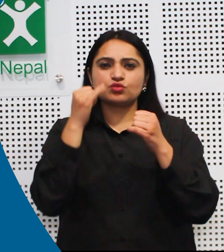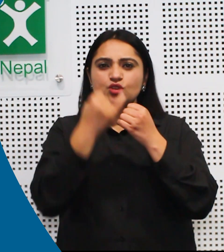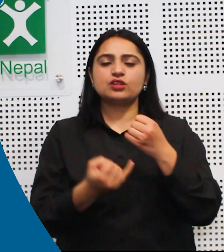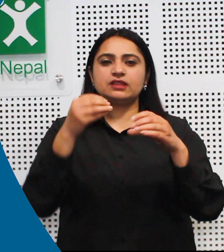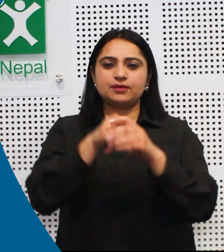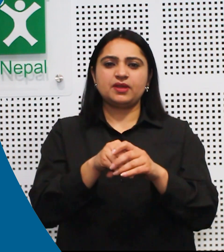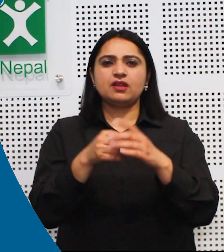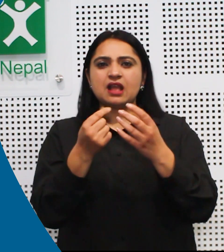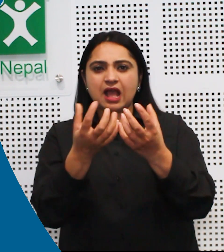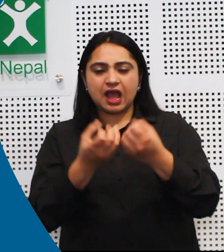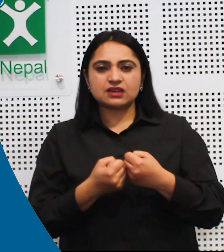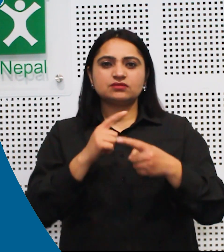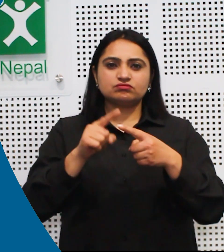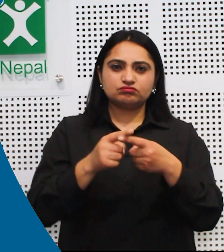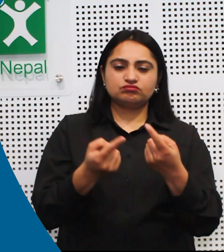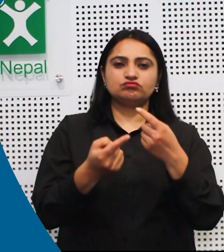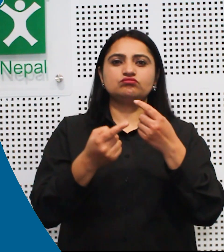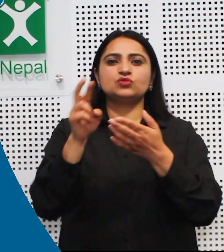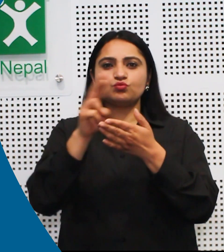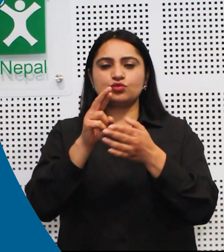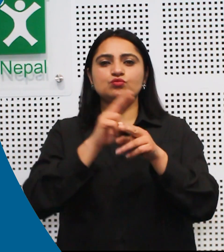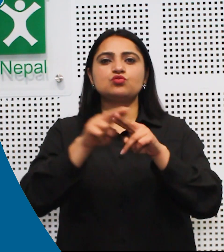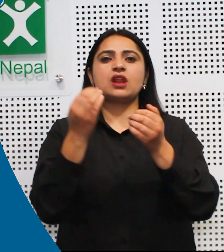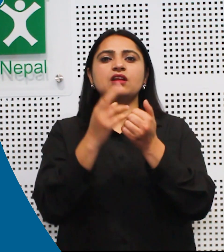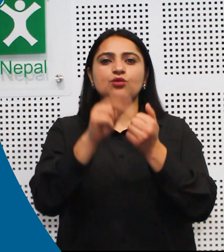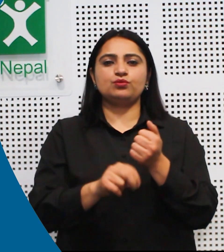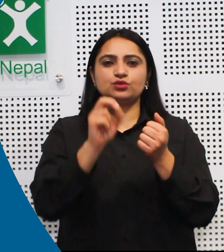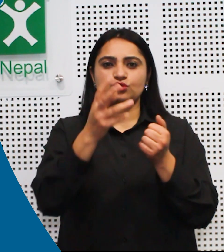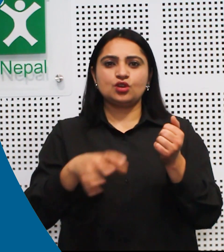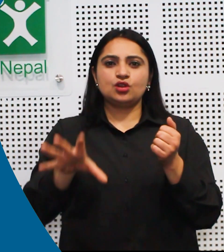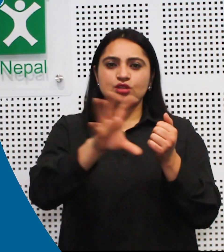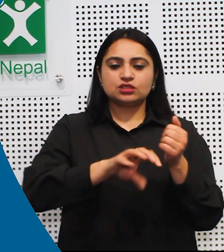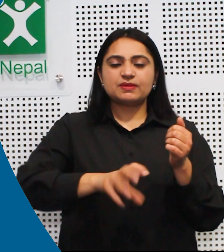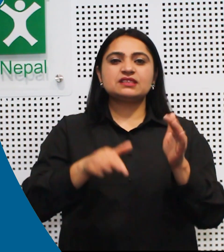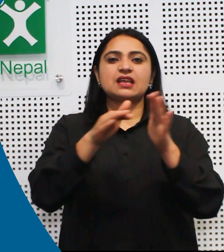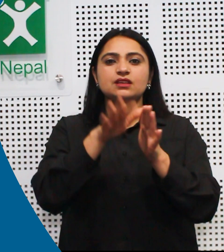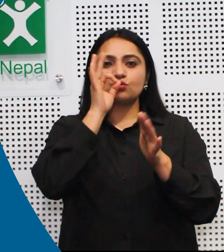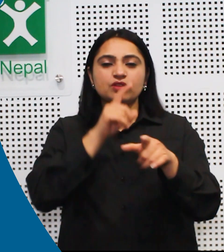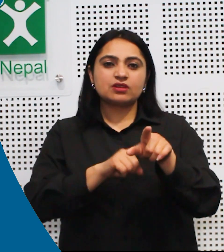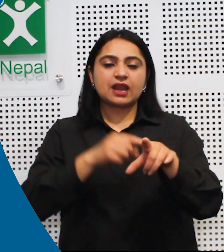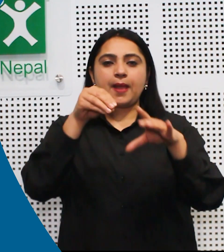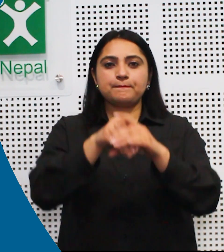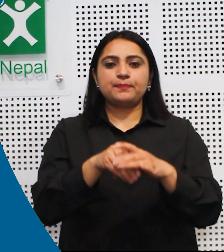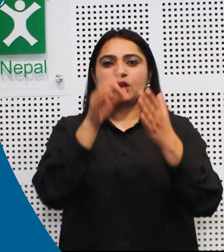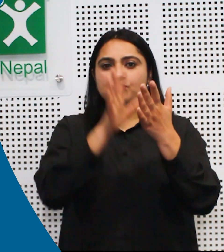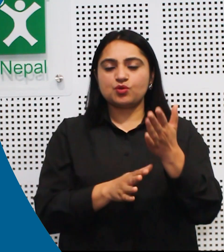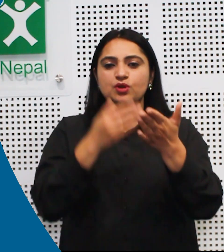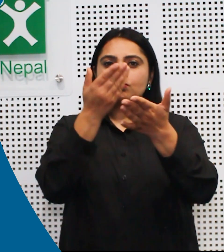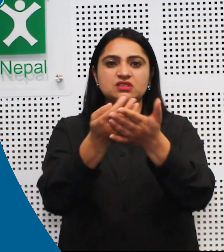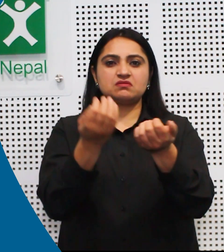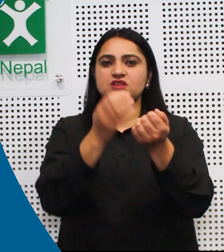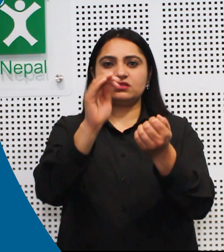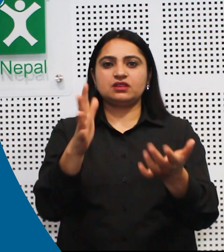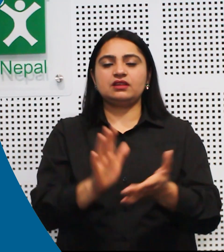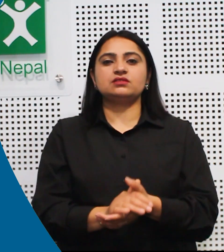मसान्तभित्रमा आय व्ययको प्रक्षेपण गरिसक्नुपर्छ। तर सबै स्थानीय तहले तोकिएको समयावधिमा विवरण बुझाउन सकेका